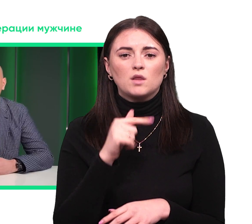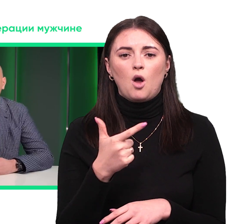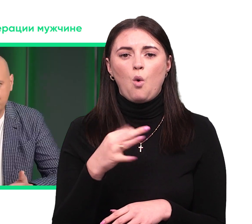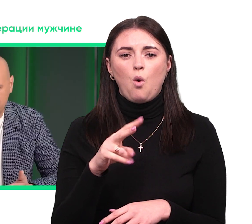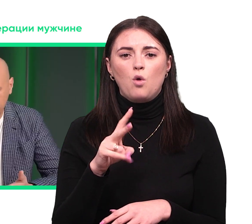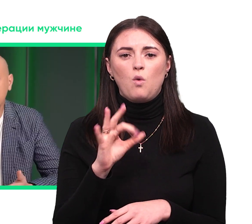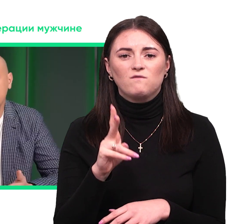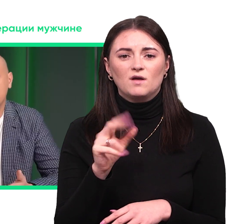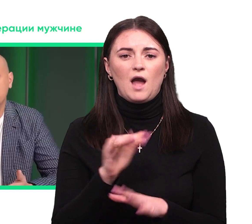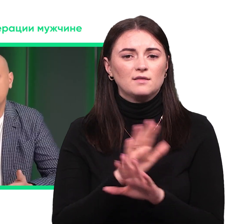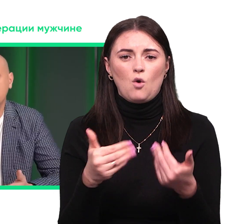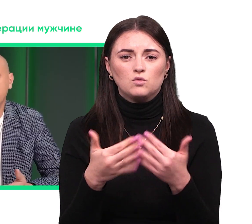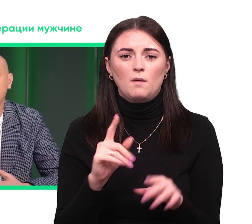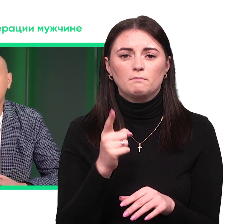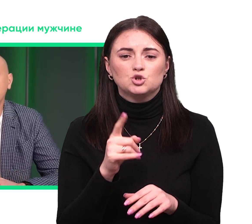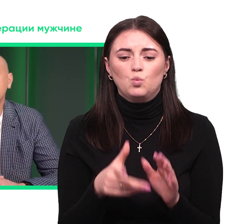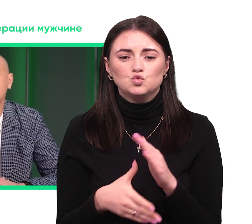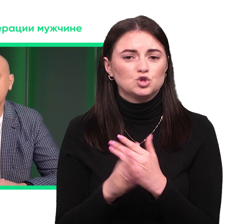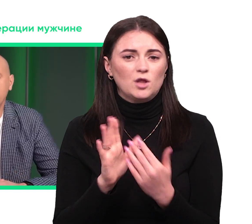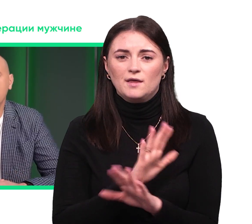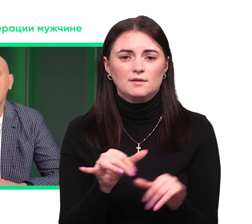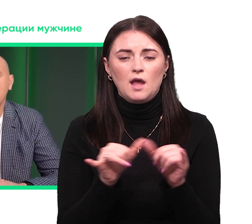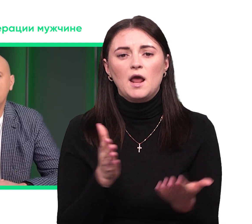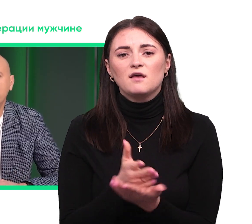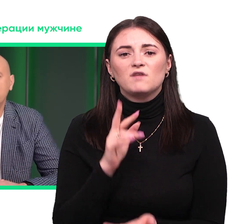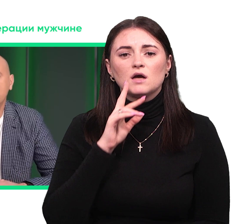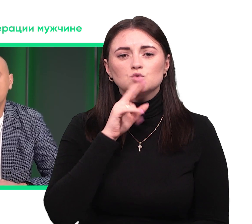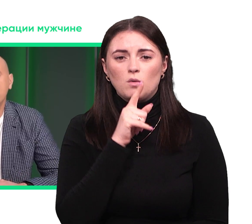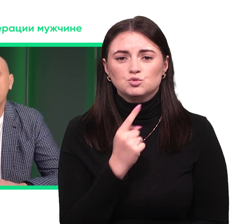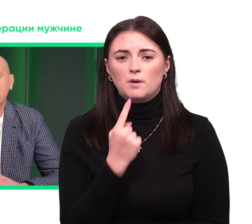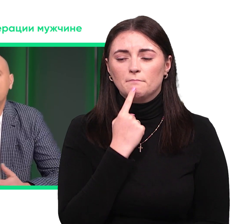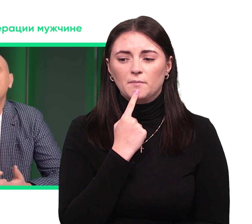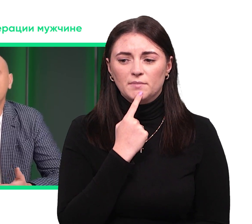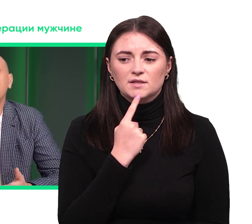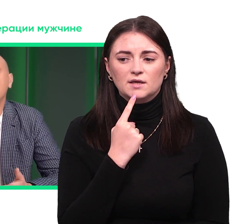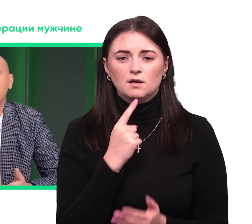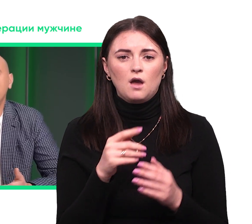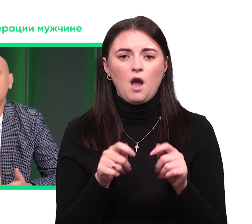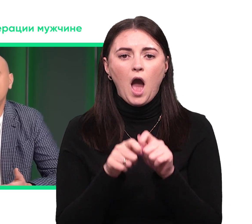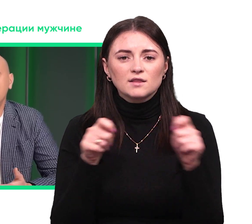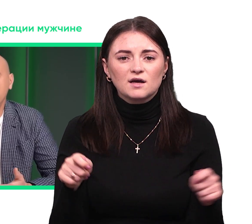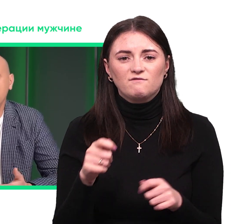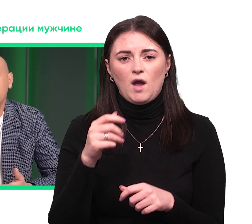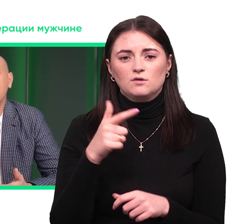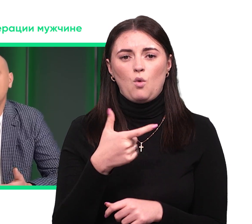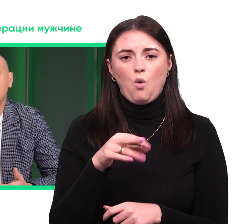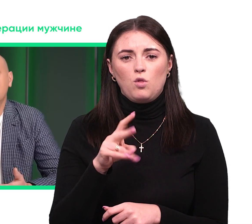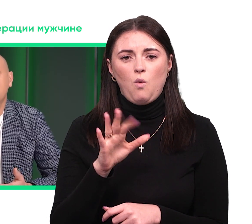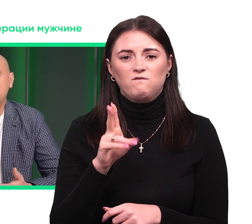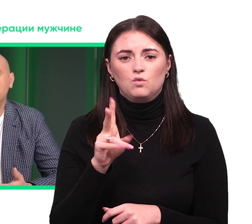потому что половой член еще не развился. Поэтому является ошибкой попытки открывать головку полового